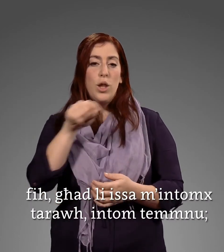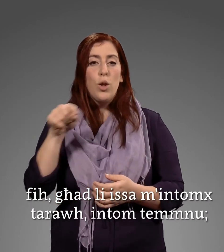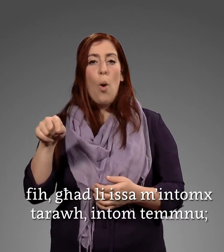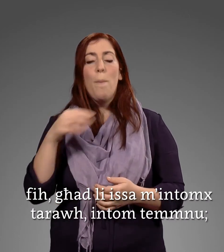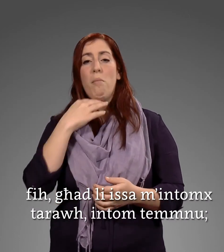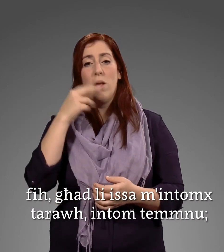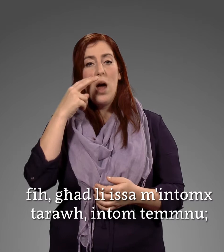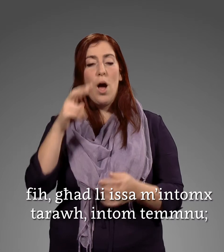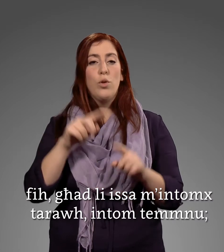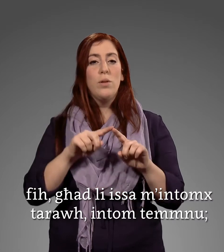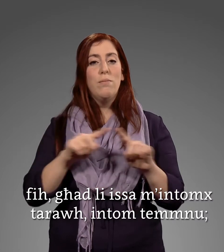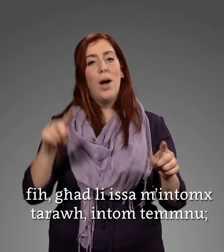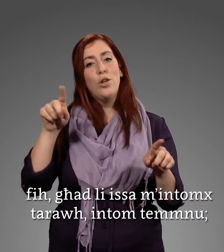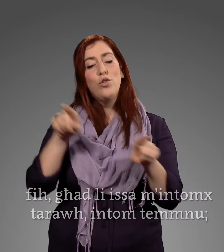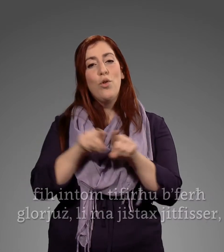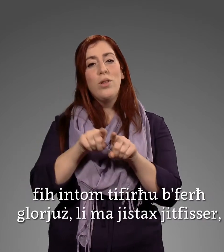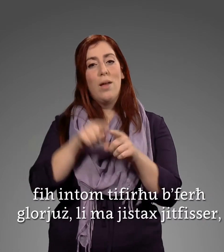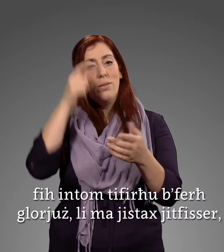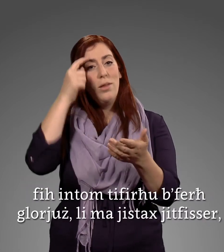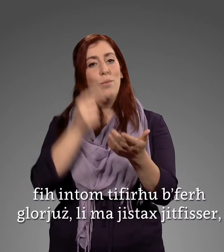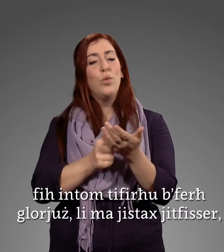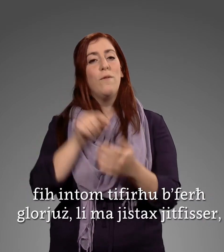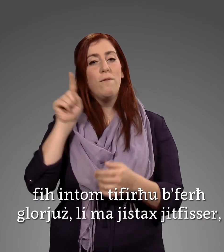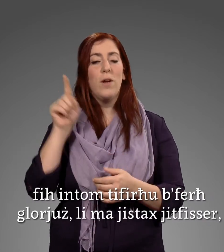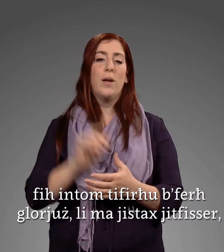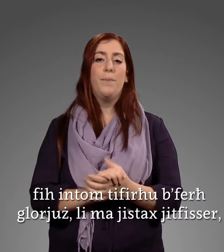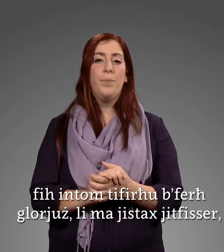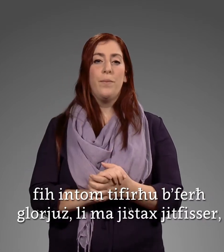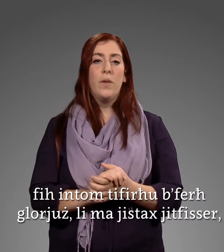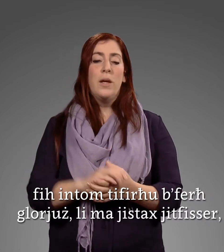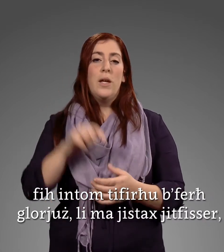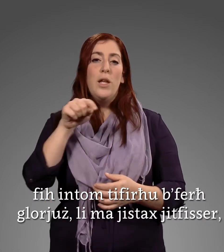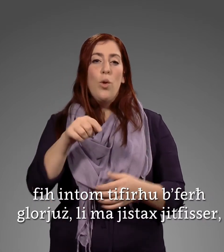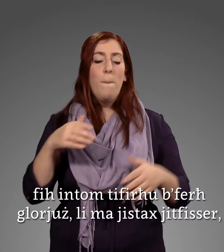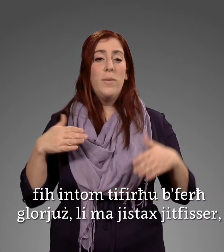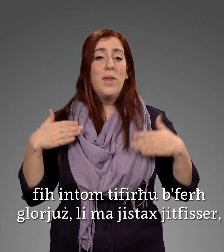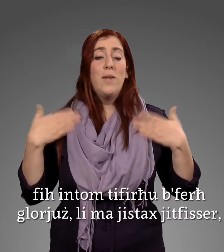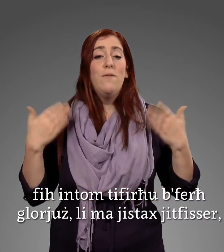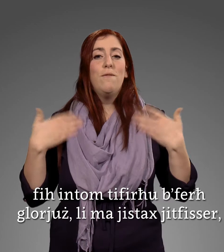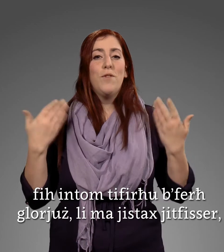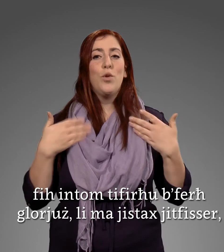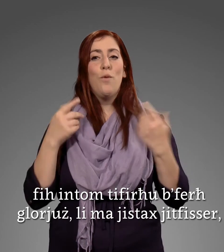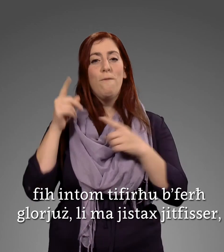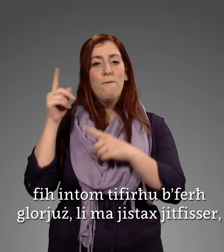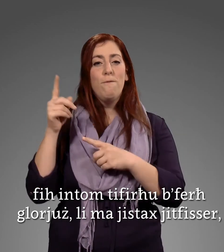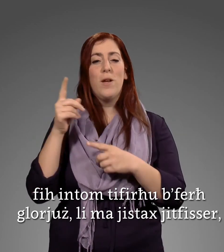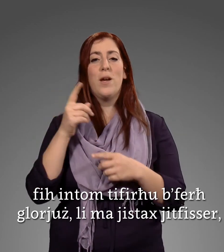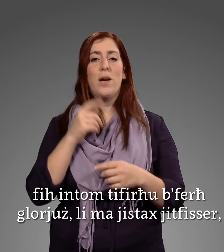xtarawh, intom temnu. Fih, intom tifirħu b'ferħ glorjus li ma jistax